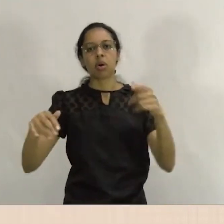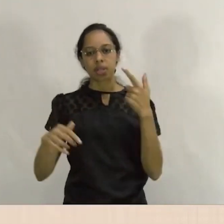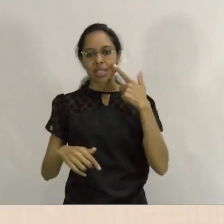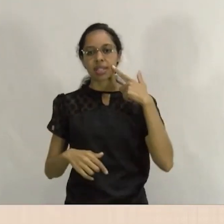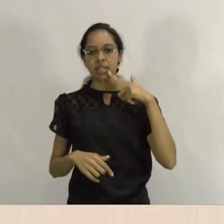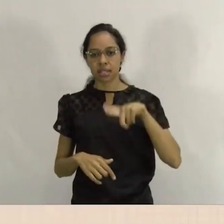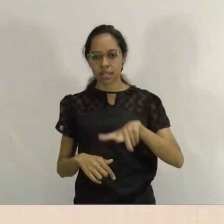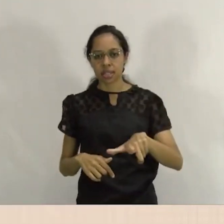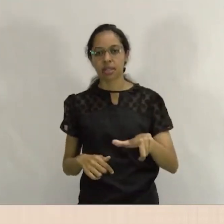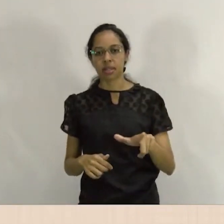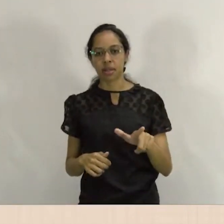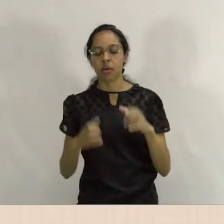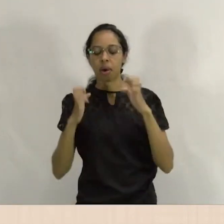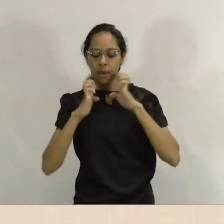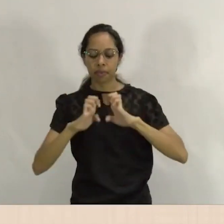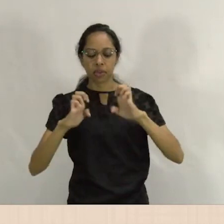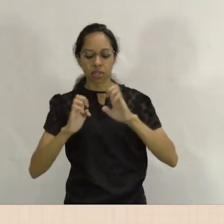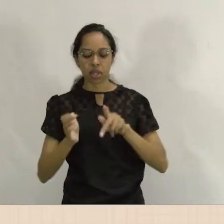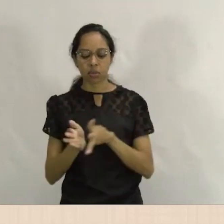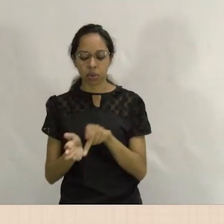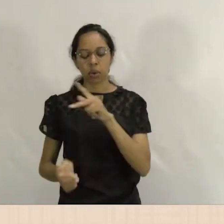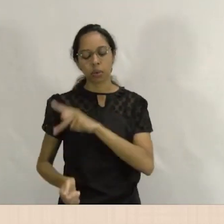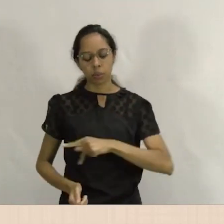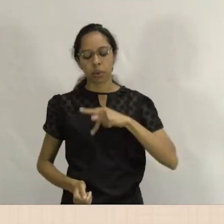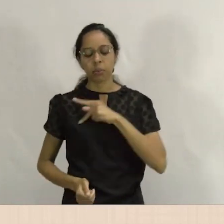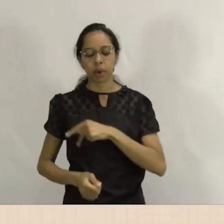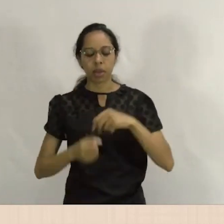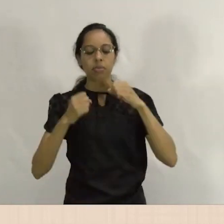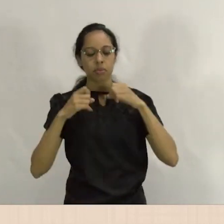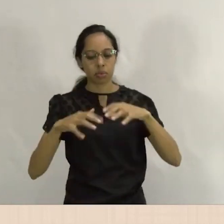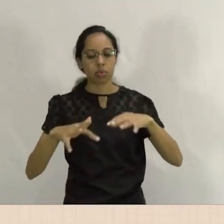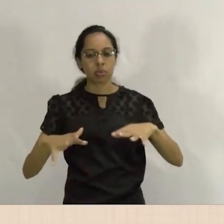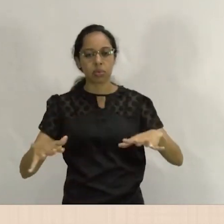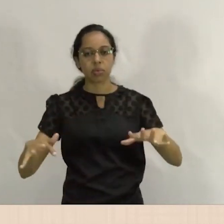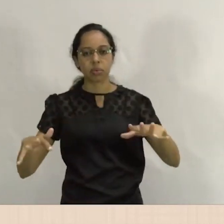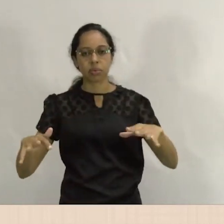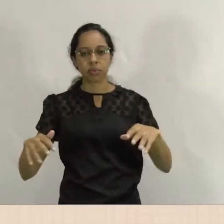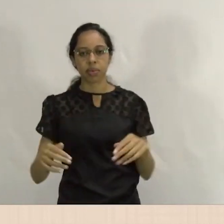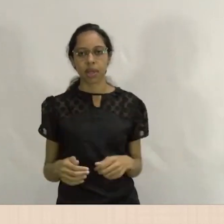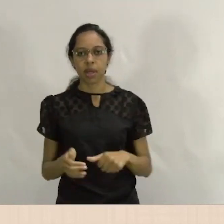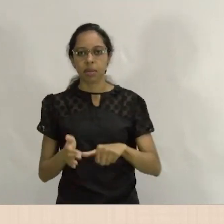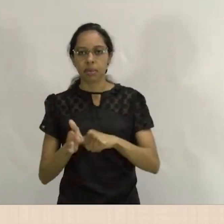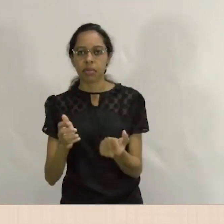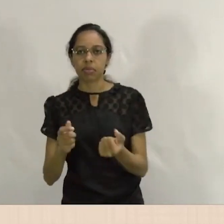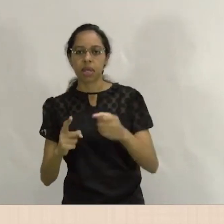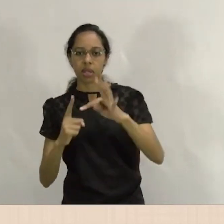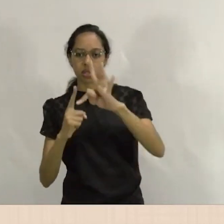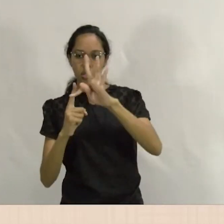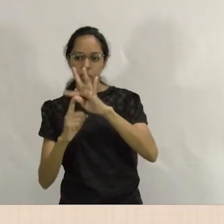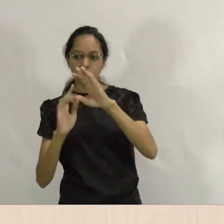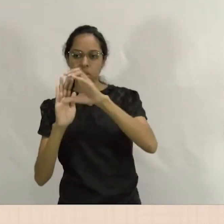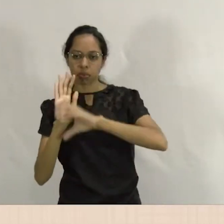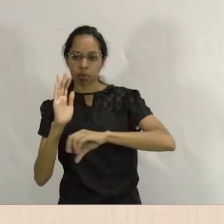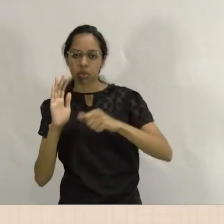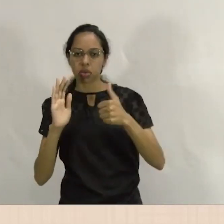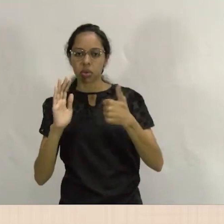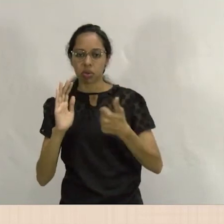Ó Senhor Jesus, a ponto de 1 Timóteo capítulo 1, versículo de 3 a 7.